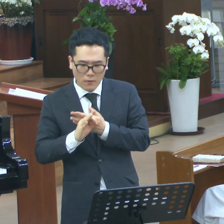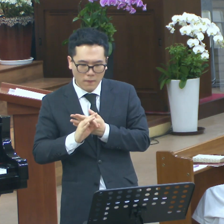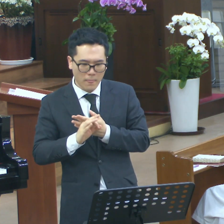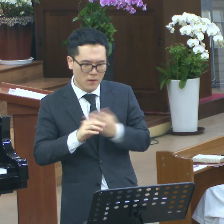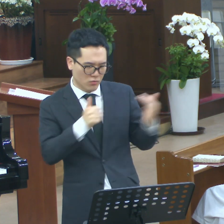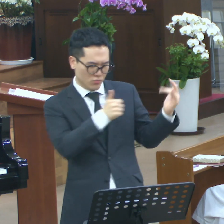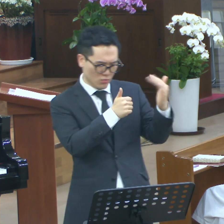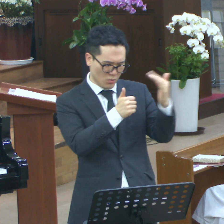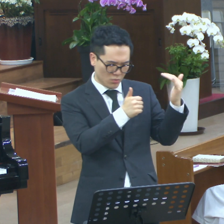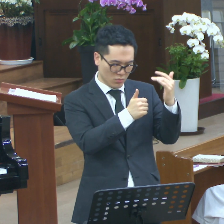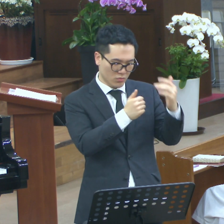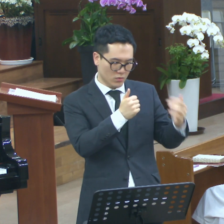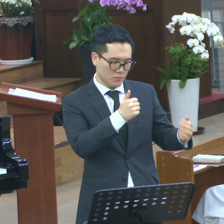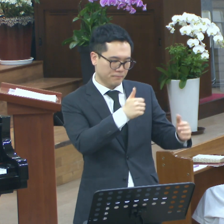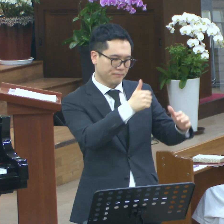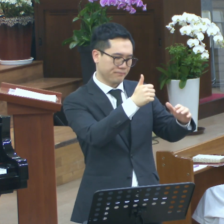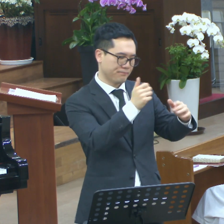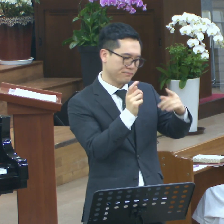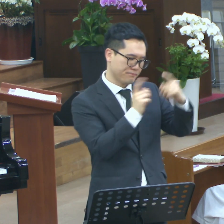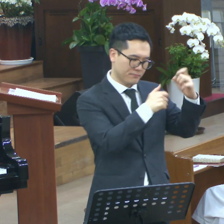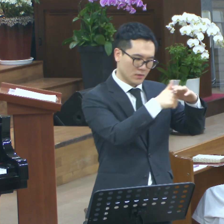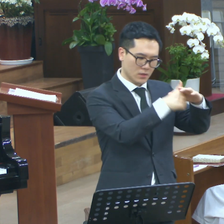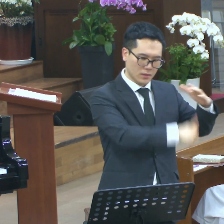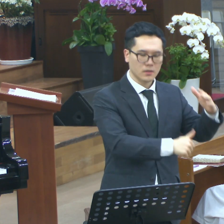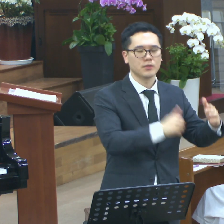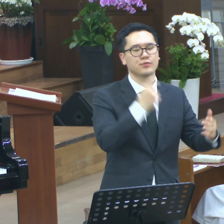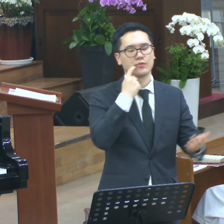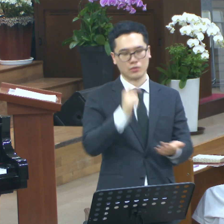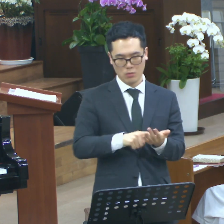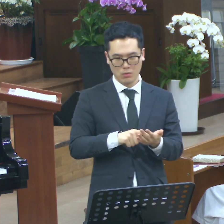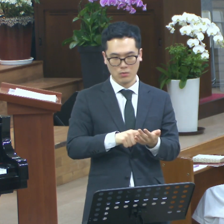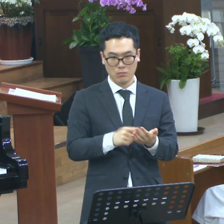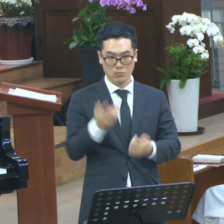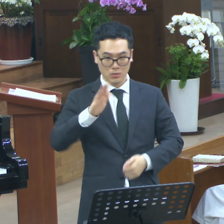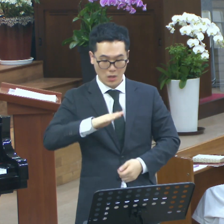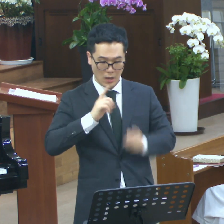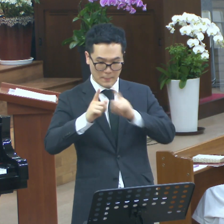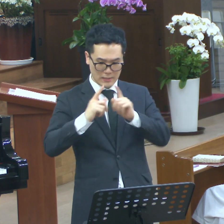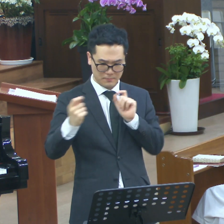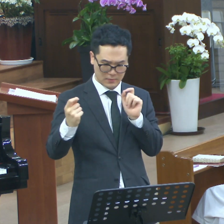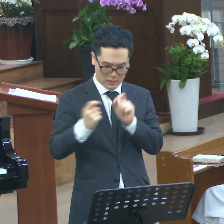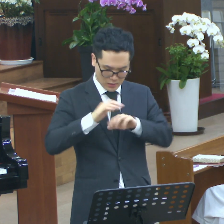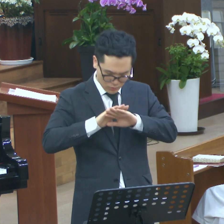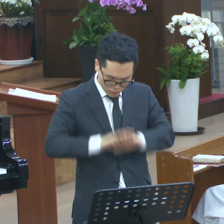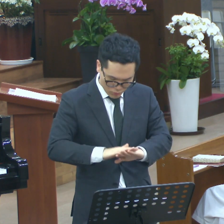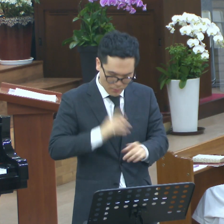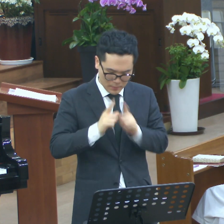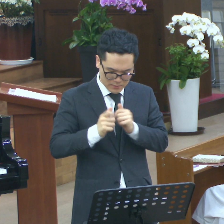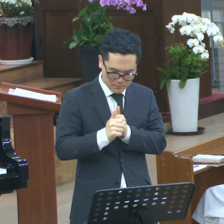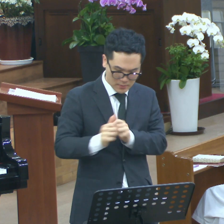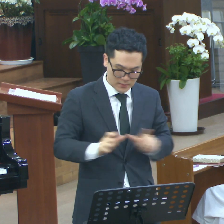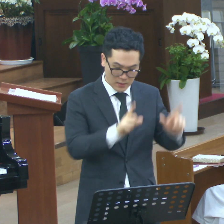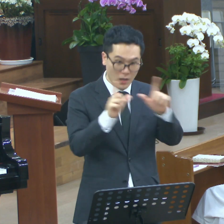사람들은 자신의 삶을 기꺼이 하나님 앞에 드릴 수 있는 가치 있는 길을 걸어갈 수 있는 힘을 말씀에서 얻을 수 있다는